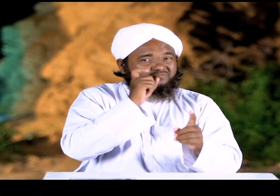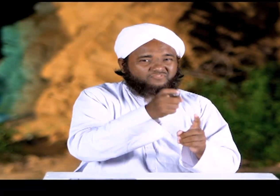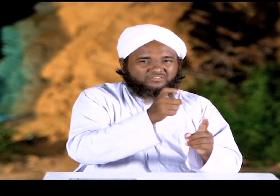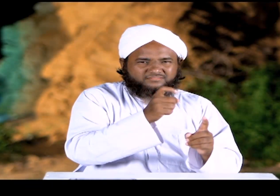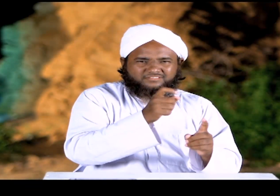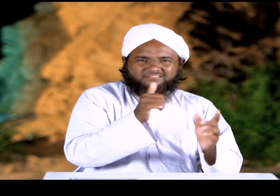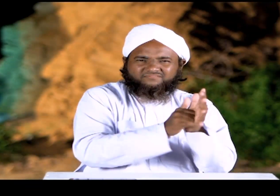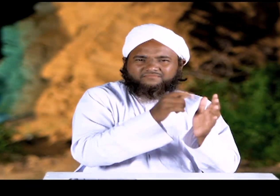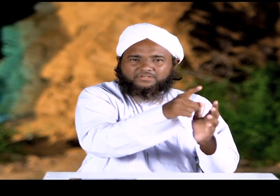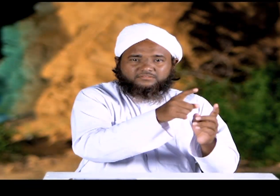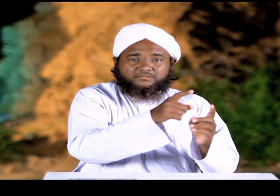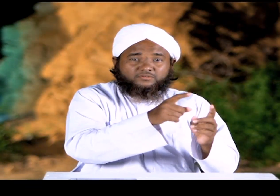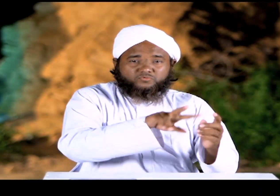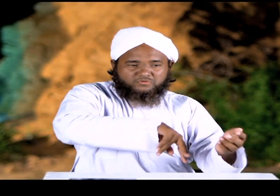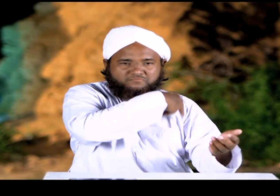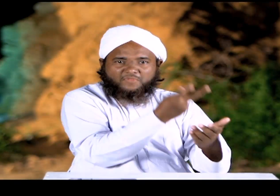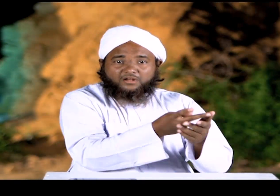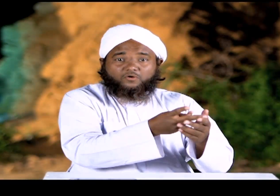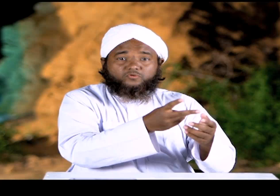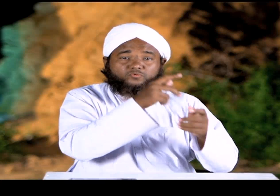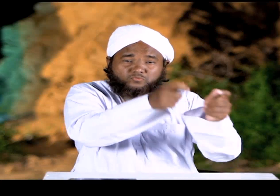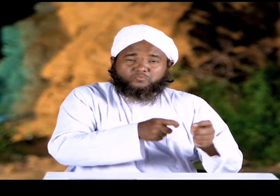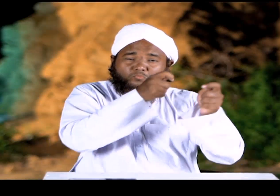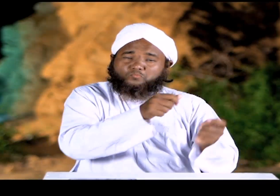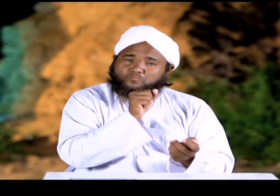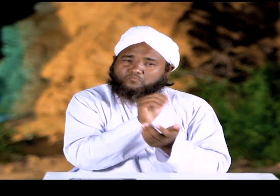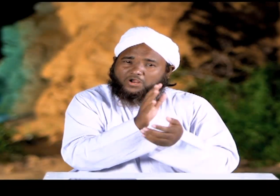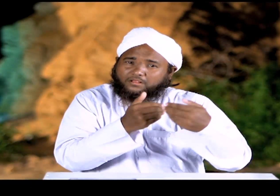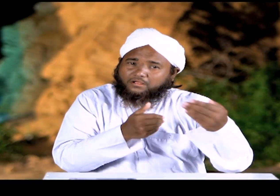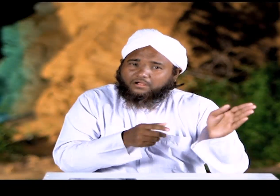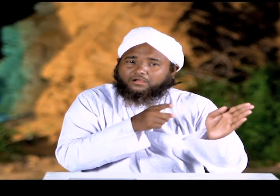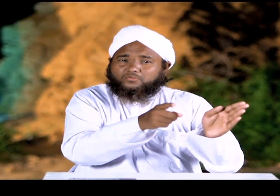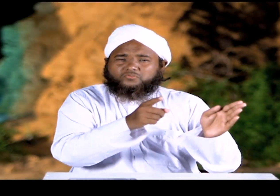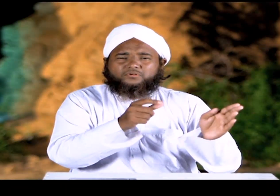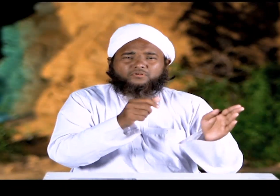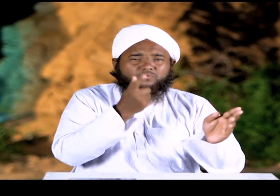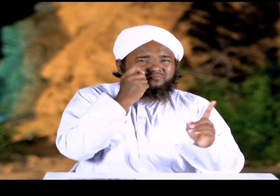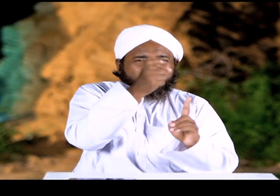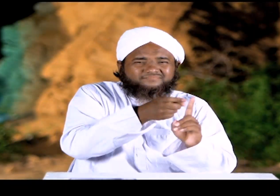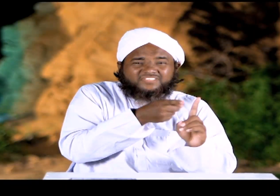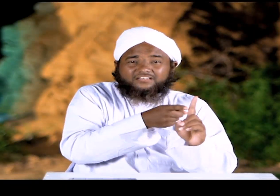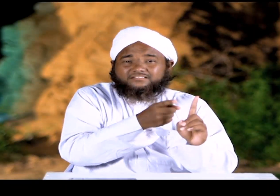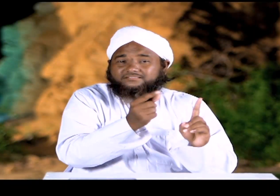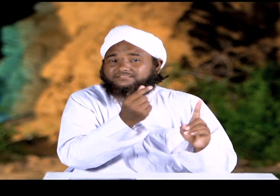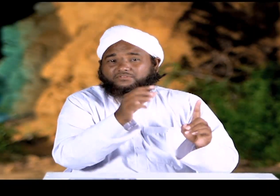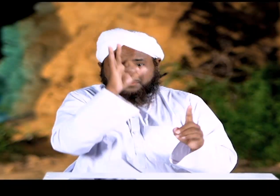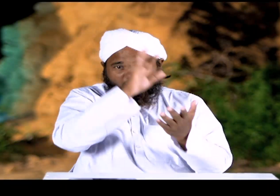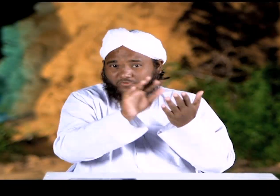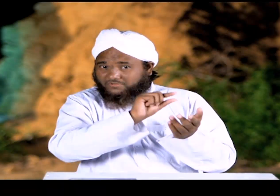بھاگا۔ پیاس کا غلبہ ہوا، یعنی زور کی پیاس لگی، اس شدت کی پیاس لگی کہ العطش العطش